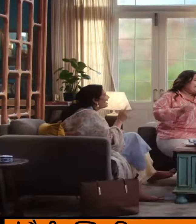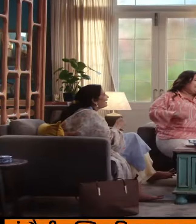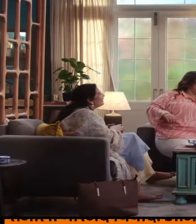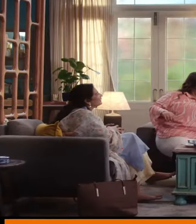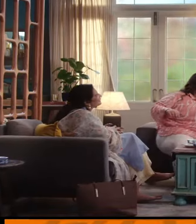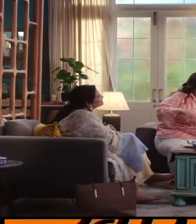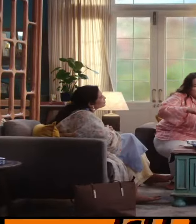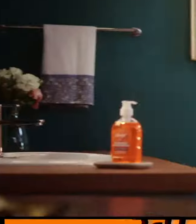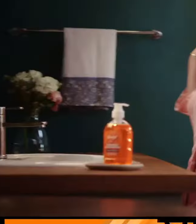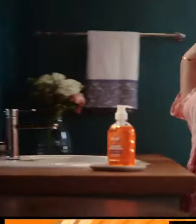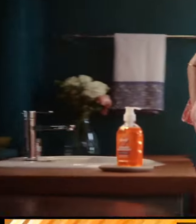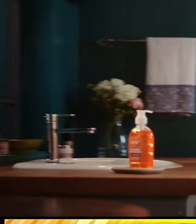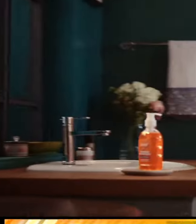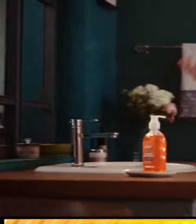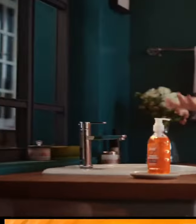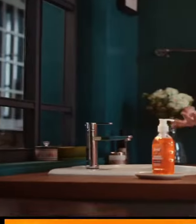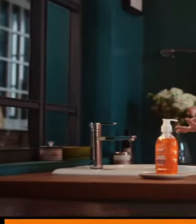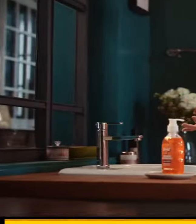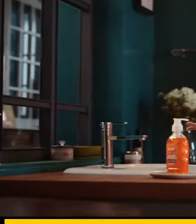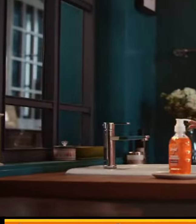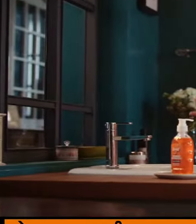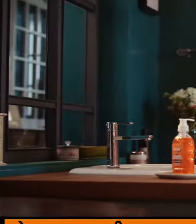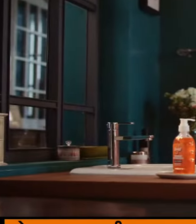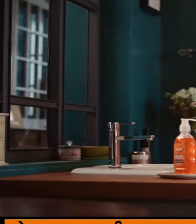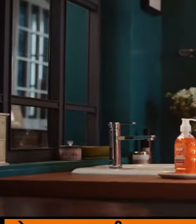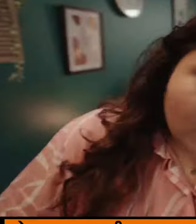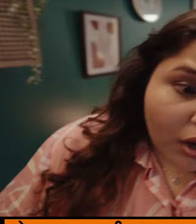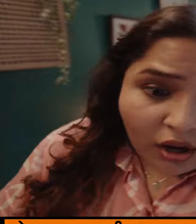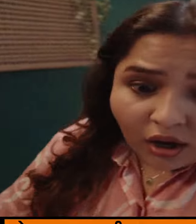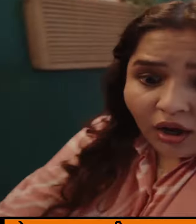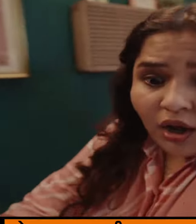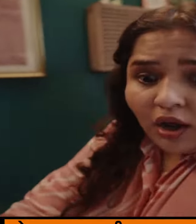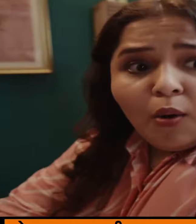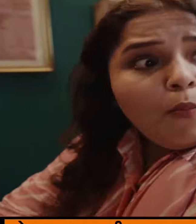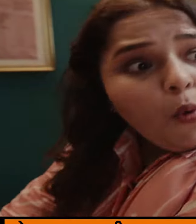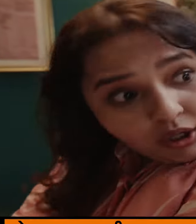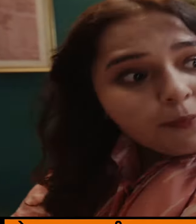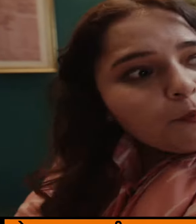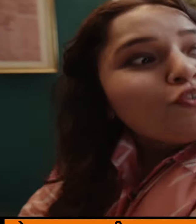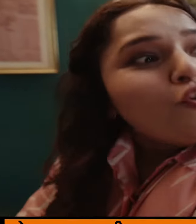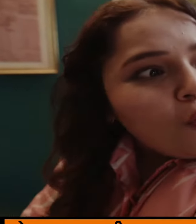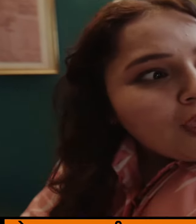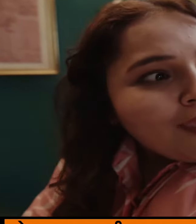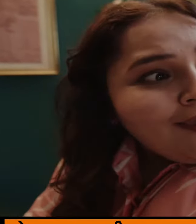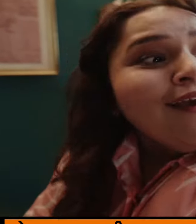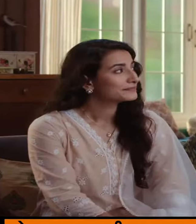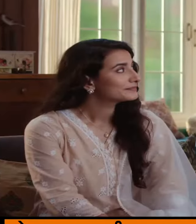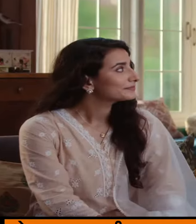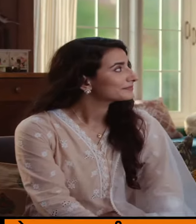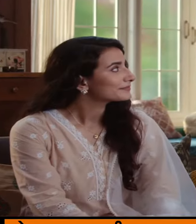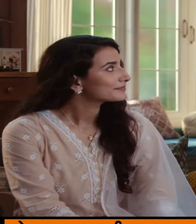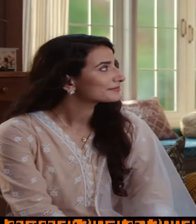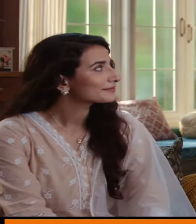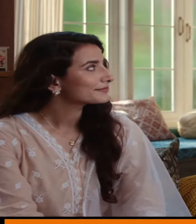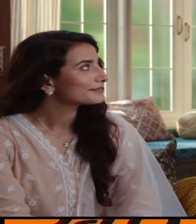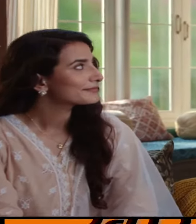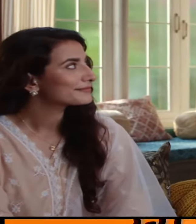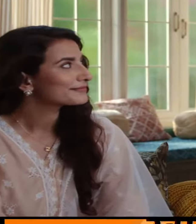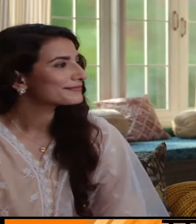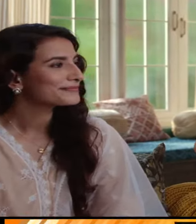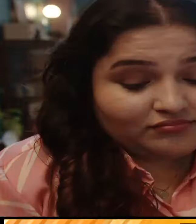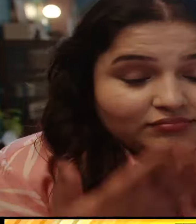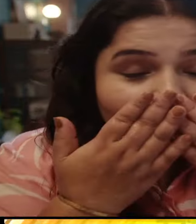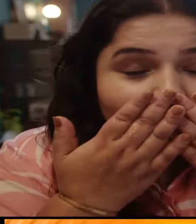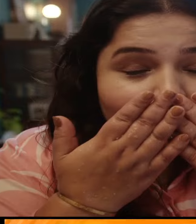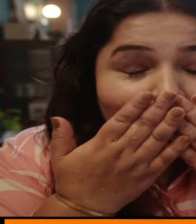हाथ धोकर आते हैं साबुन की जगह हैंड वॉश। मोहन का प्रमोशन हो गया क्या? सैवलॉन हैंड वॉश हमारा रोज